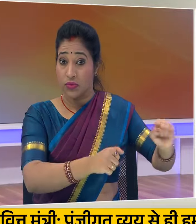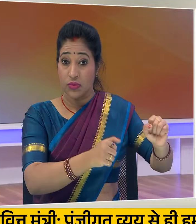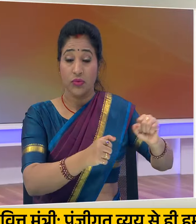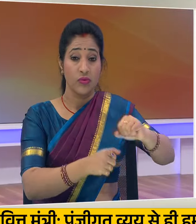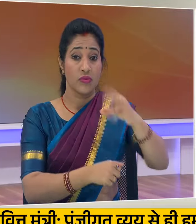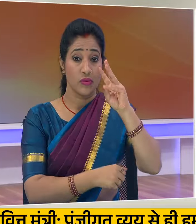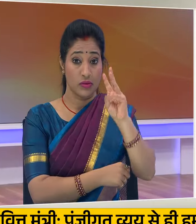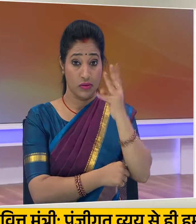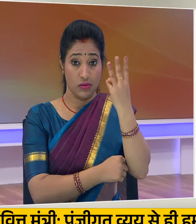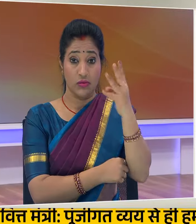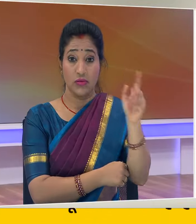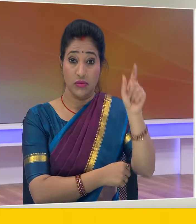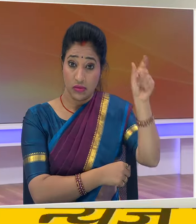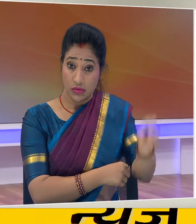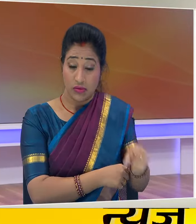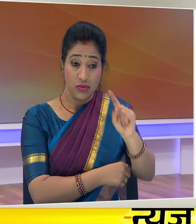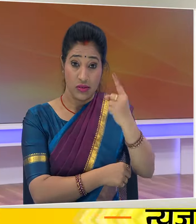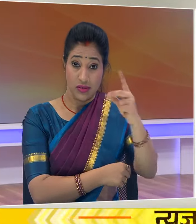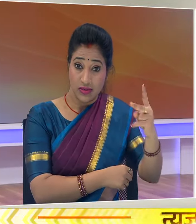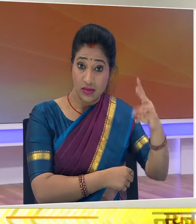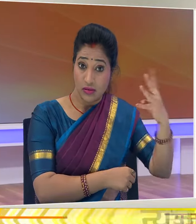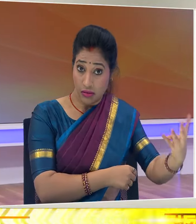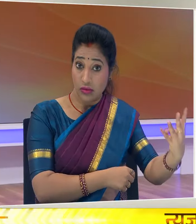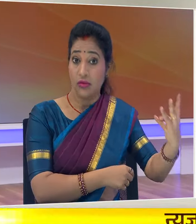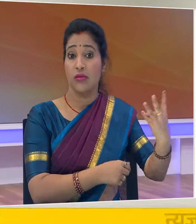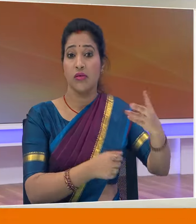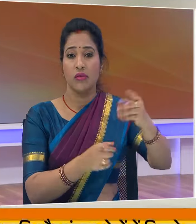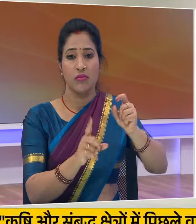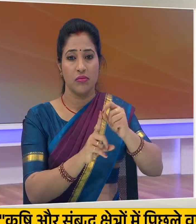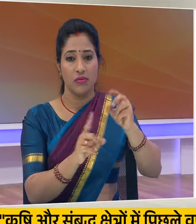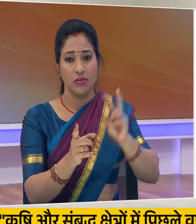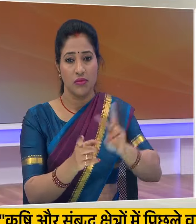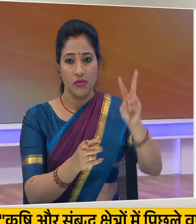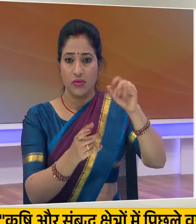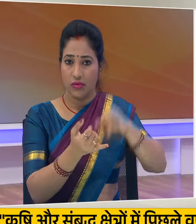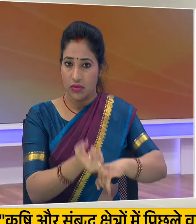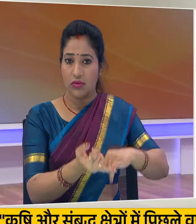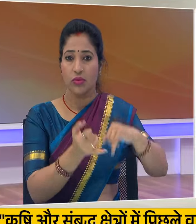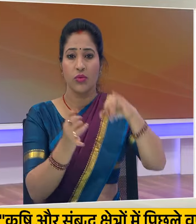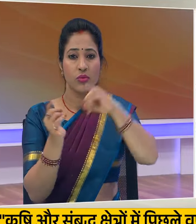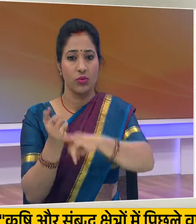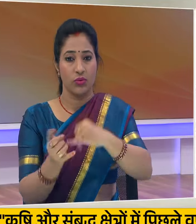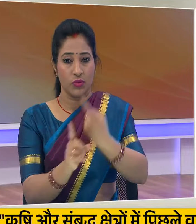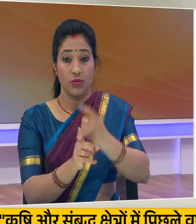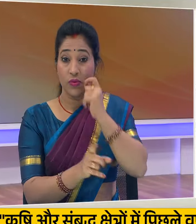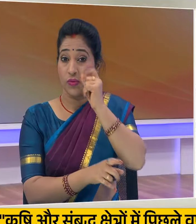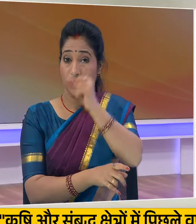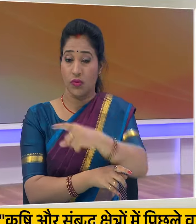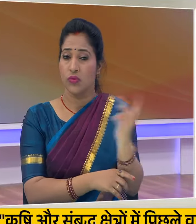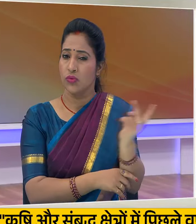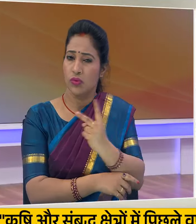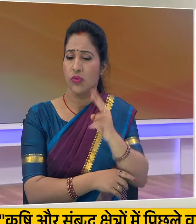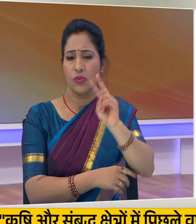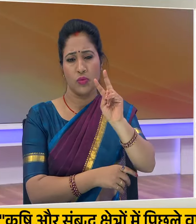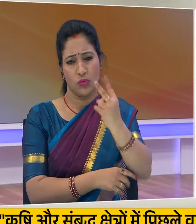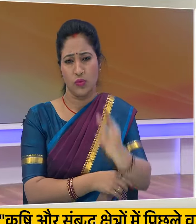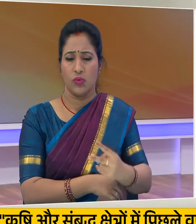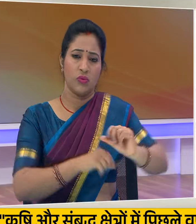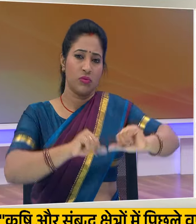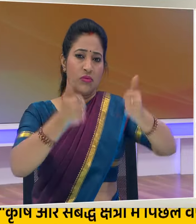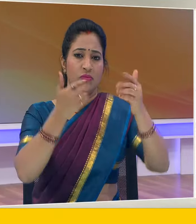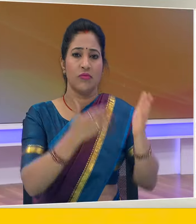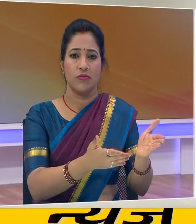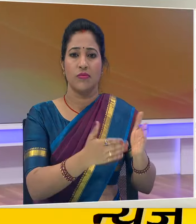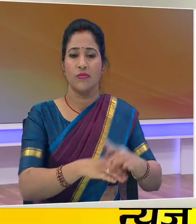भारतीय खिलाड़ी हैं। मनु से पहले पीवी सिंधु और सुशील कुमार ने 2 ओलंपिक पदक जीते थे।